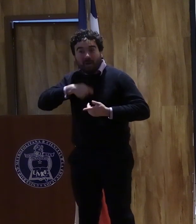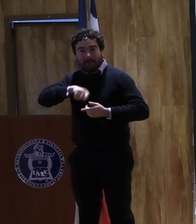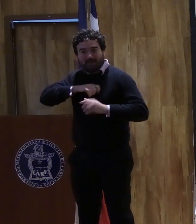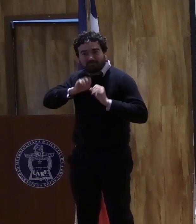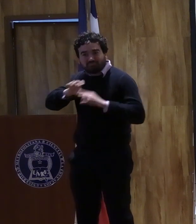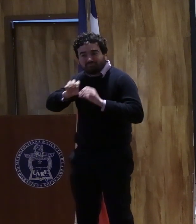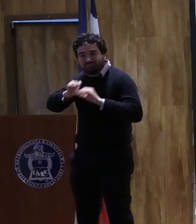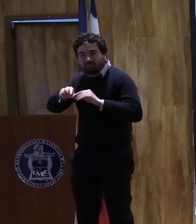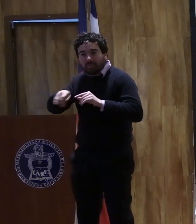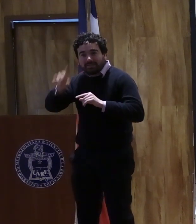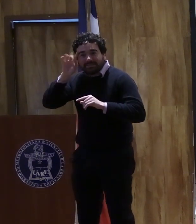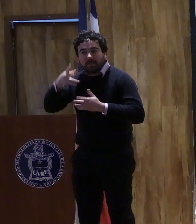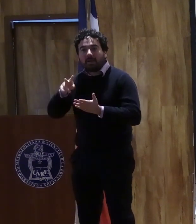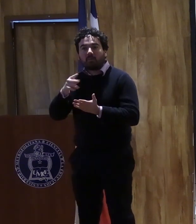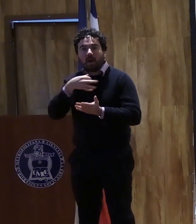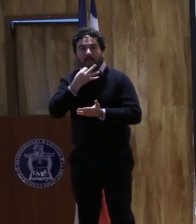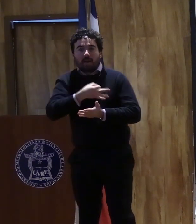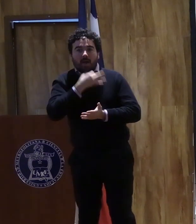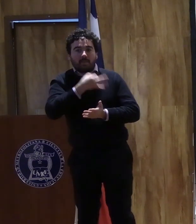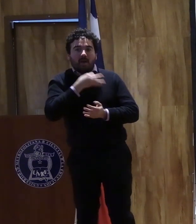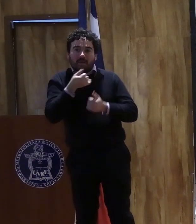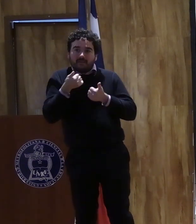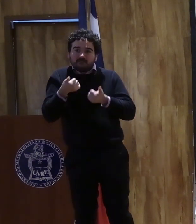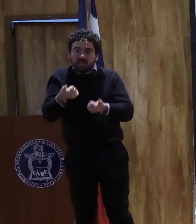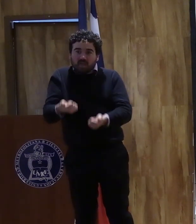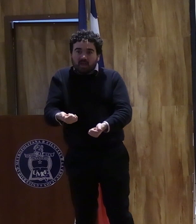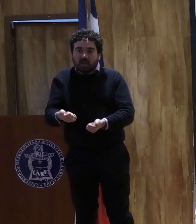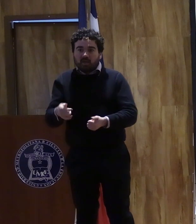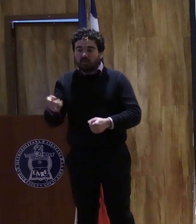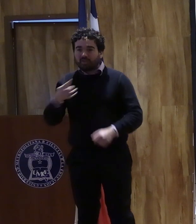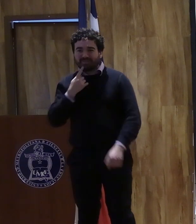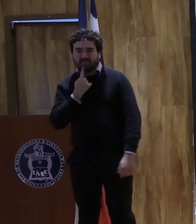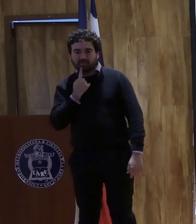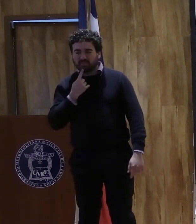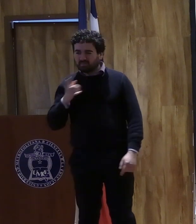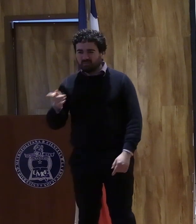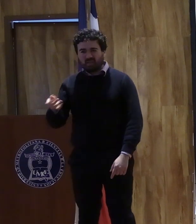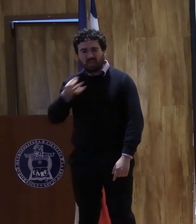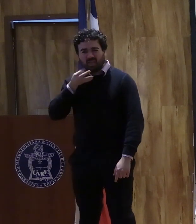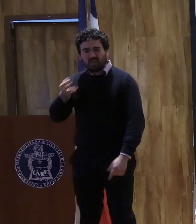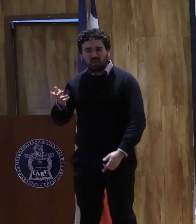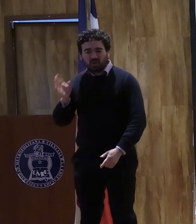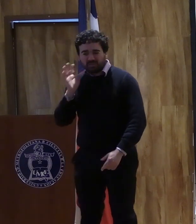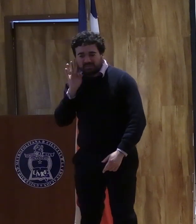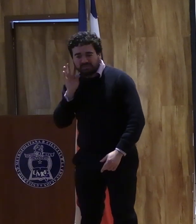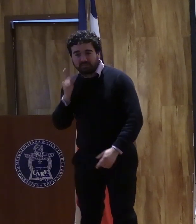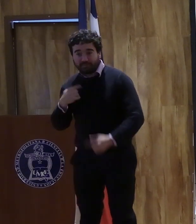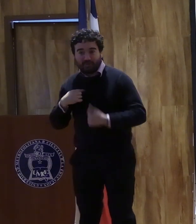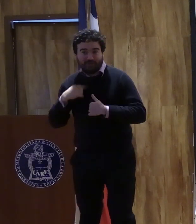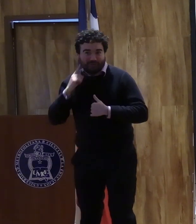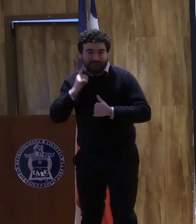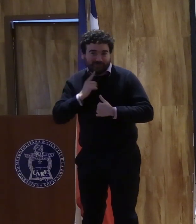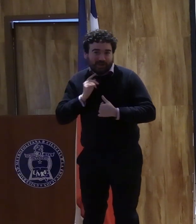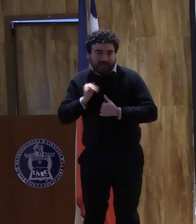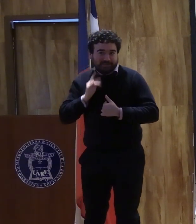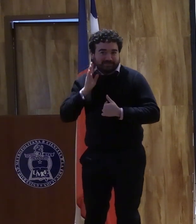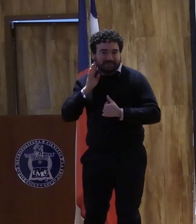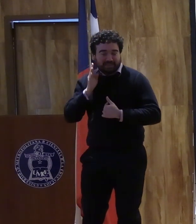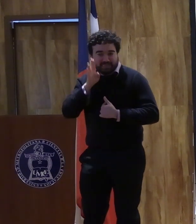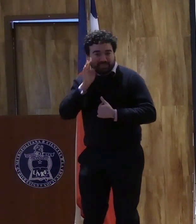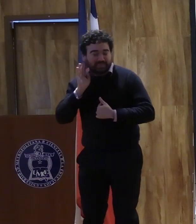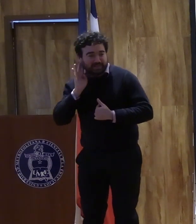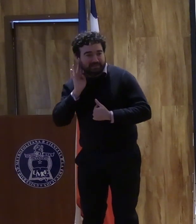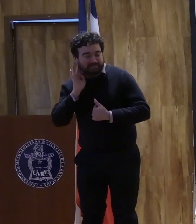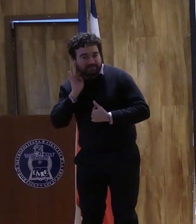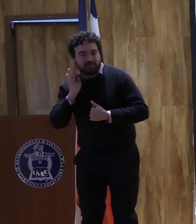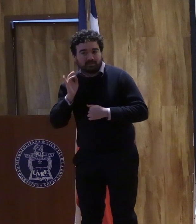de corrido y para que uno no tenga que preguntar qué quiso decir. No, para que uno, bueno, yo estoy sordo, pero eso es otro cuento, pero